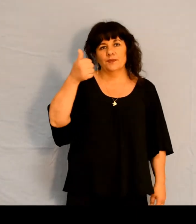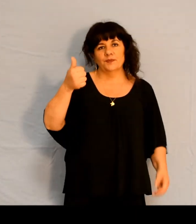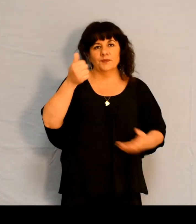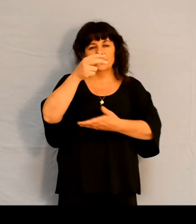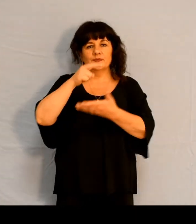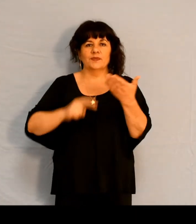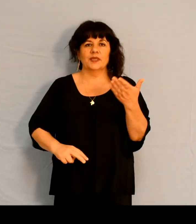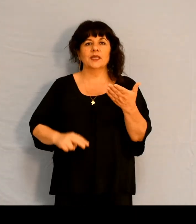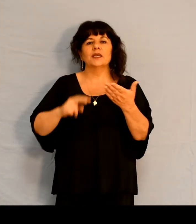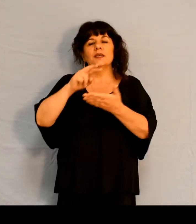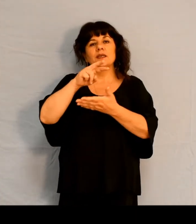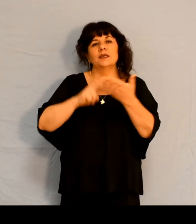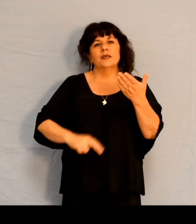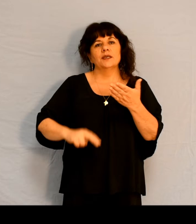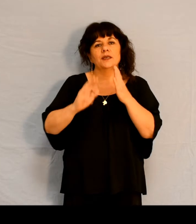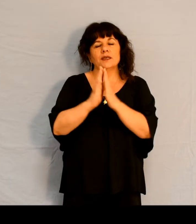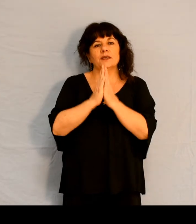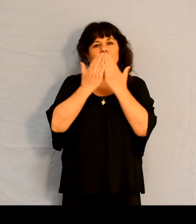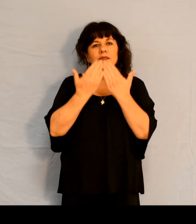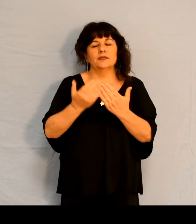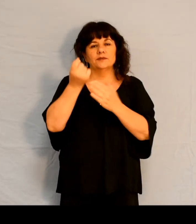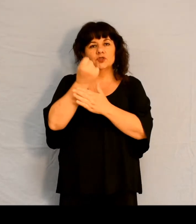Lecture du livre de la Genèse.